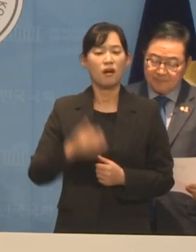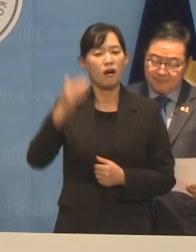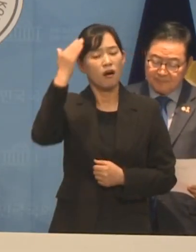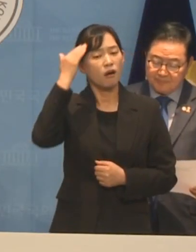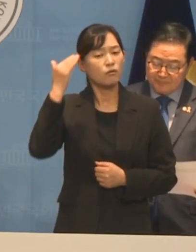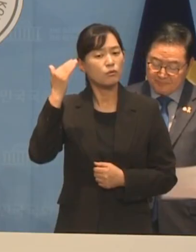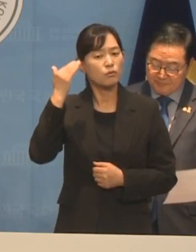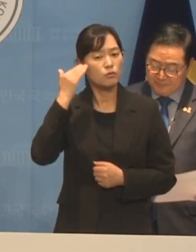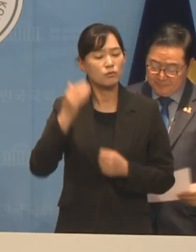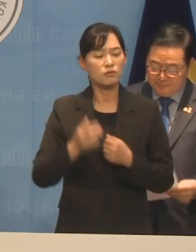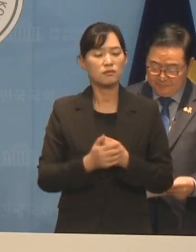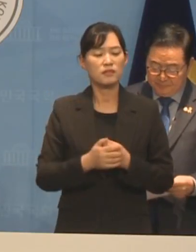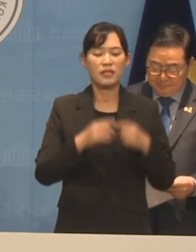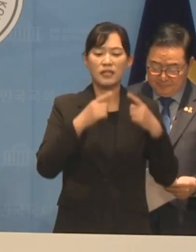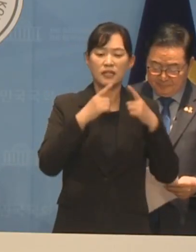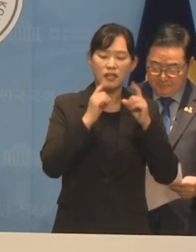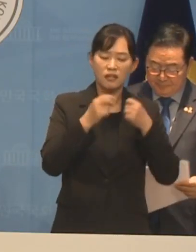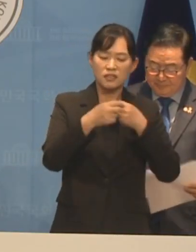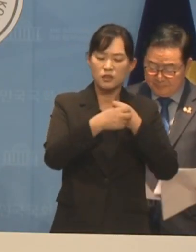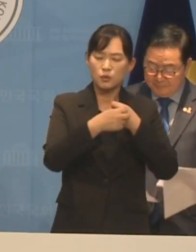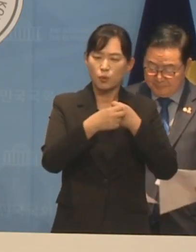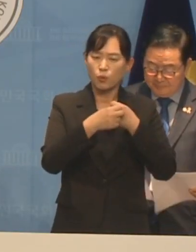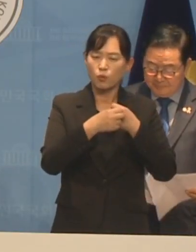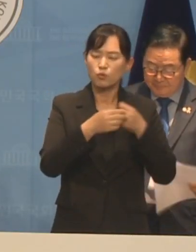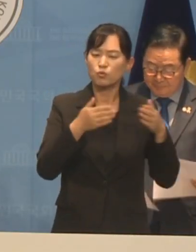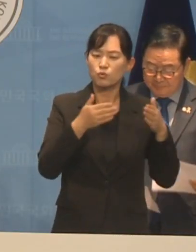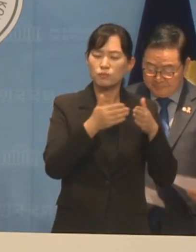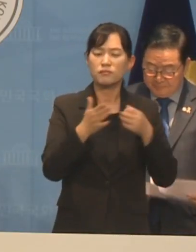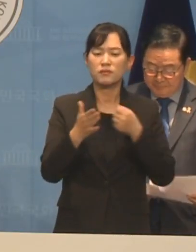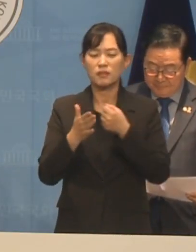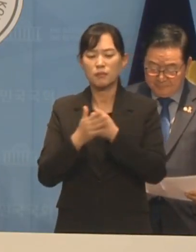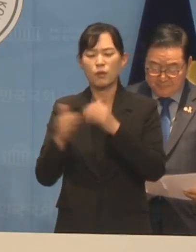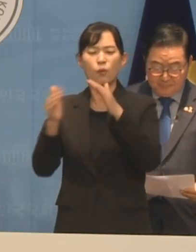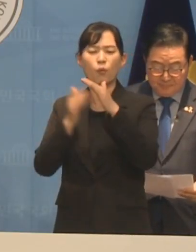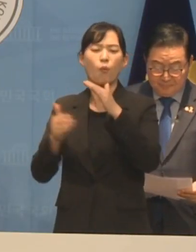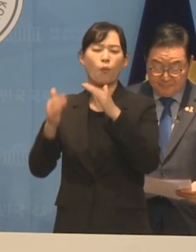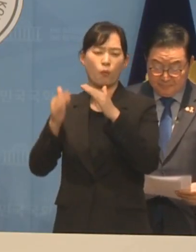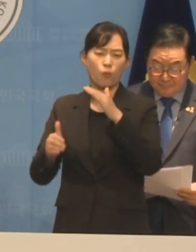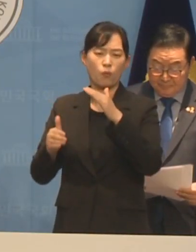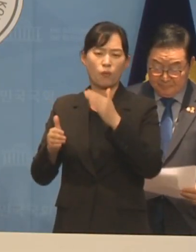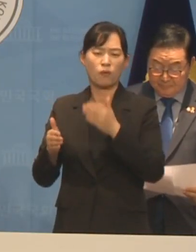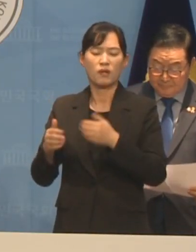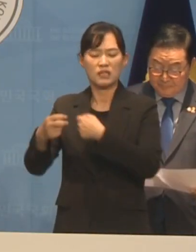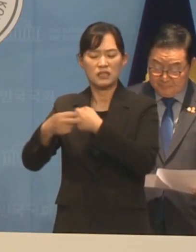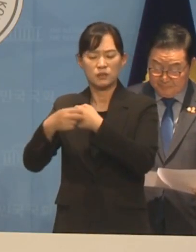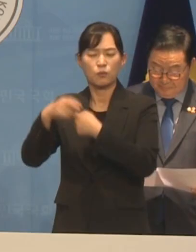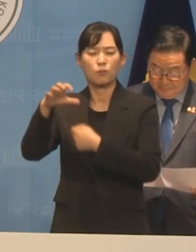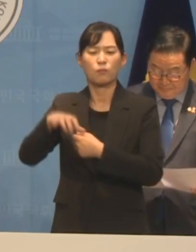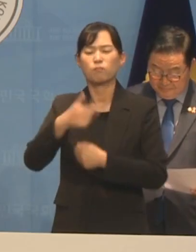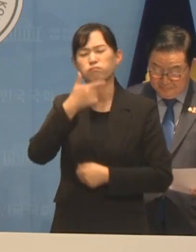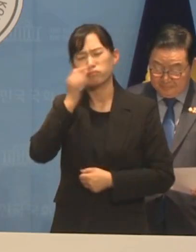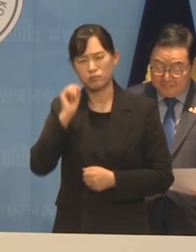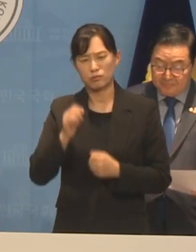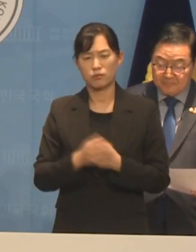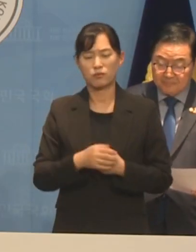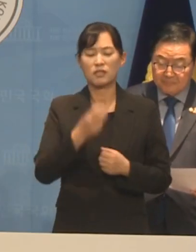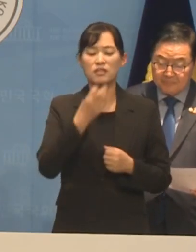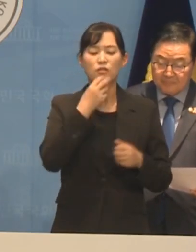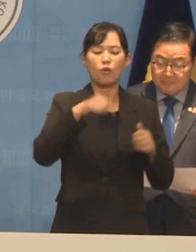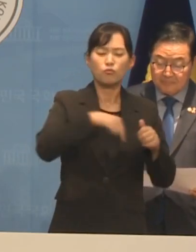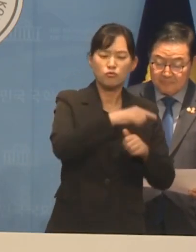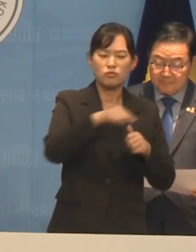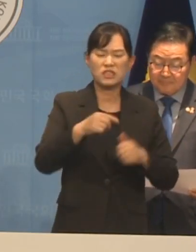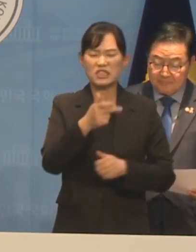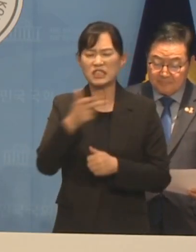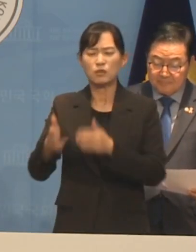우리나라는 민간 위주의 의료 공급으로 공공의료 기반이 너무나도 취약합니다. 수도권과